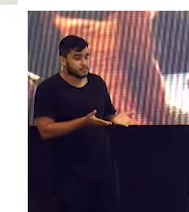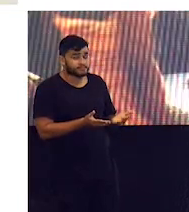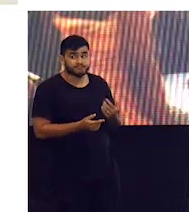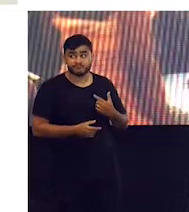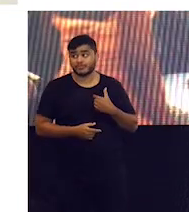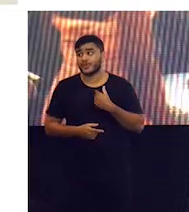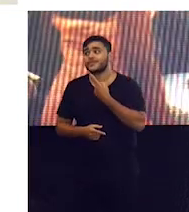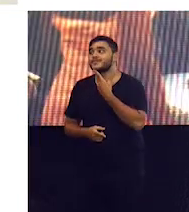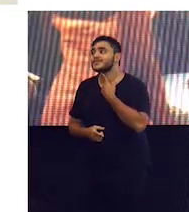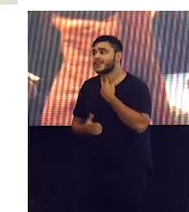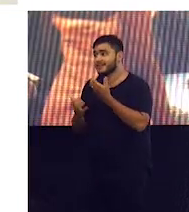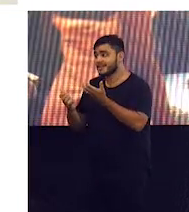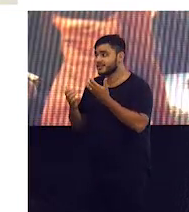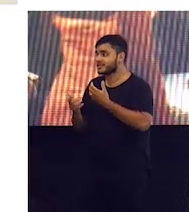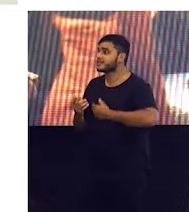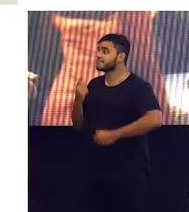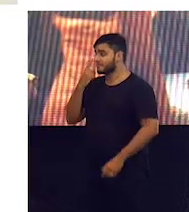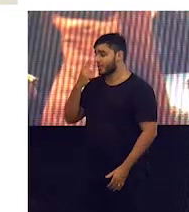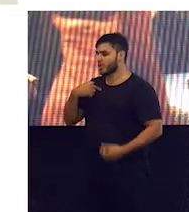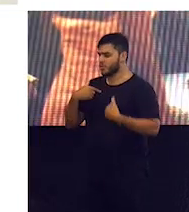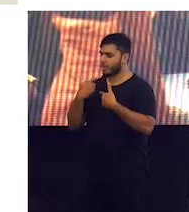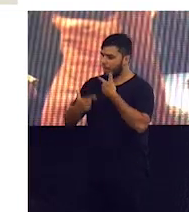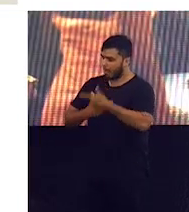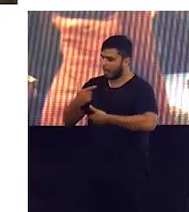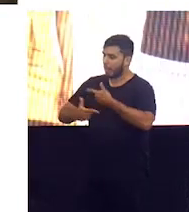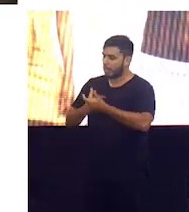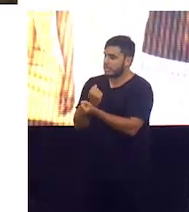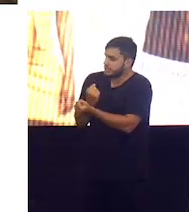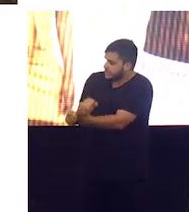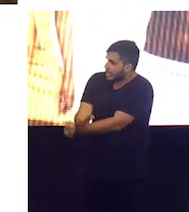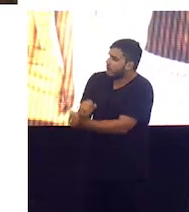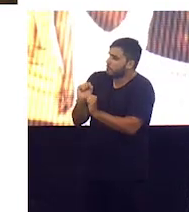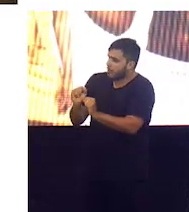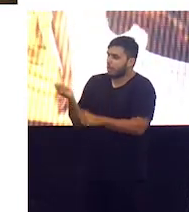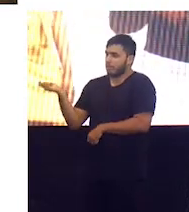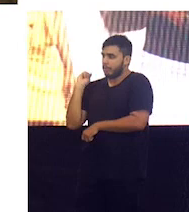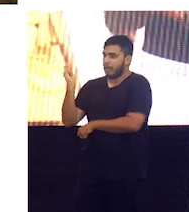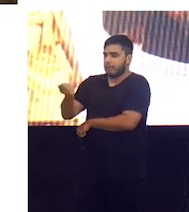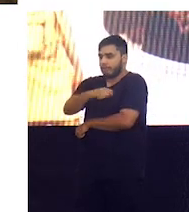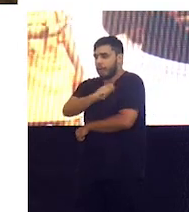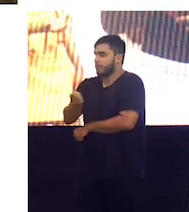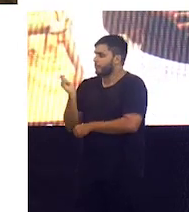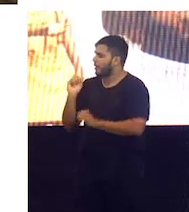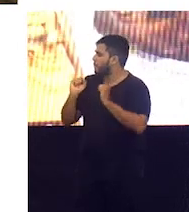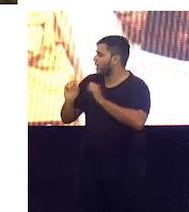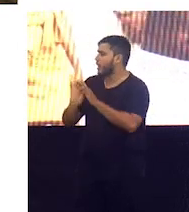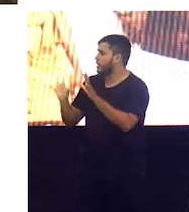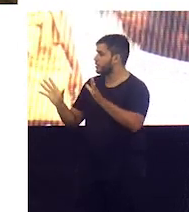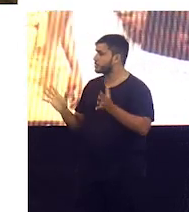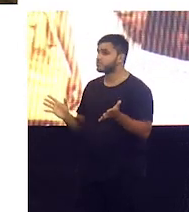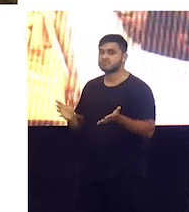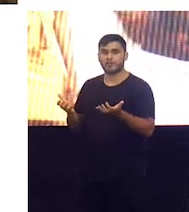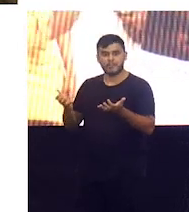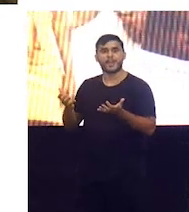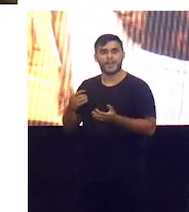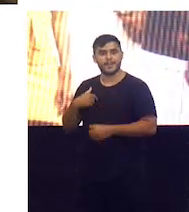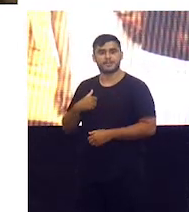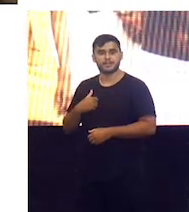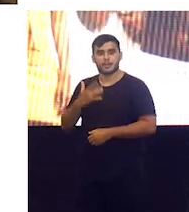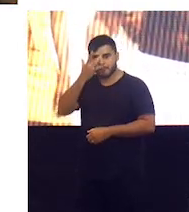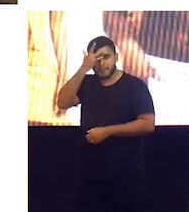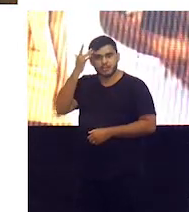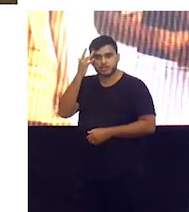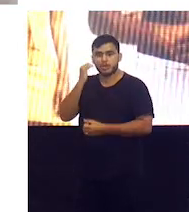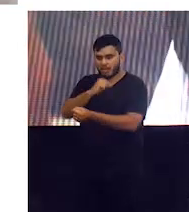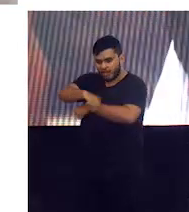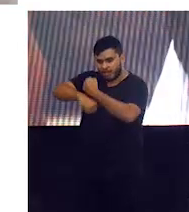nossa. A gente pode dar uma carona pra vocês no máximo. Não. O pessoal quer ser submisso, meu. A gente quer chicote no lombo, uma